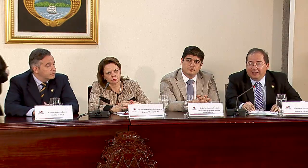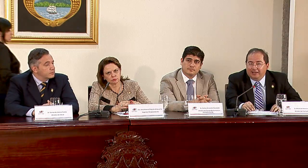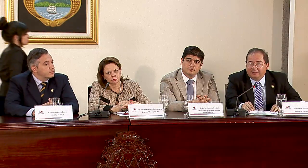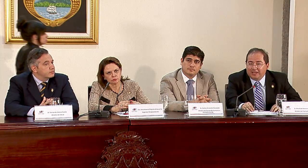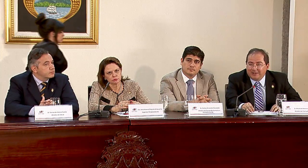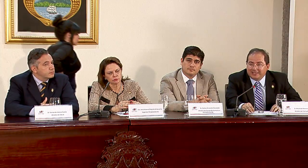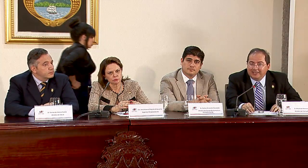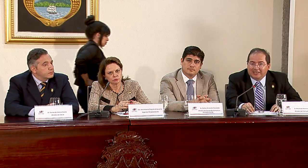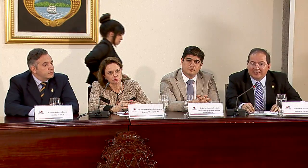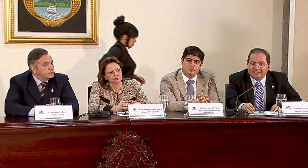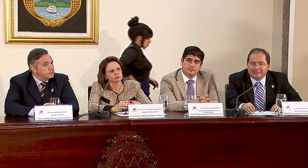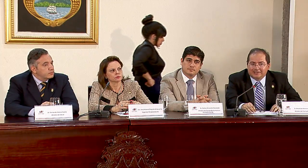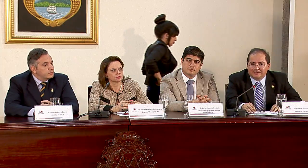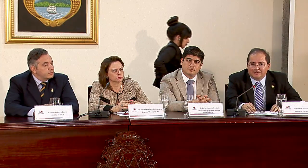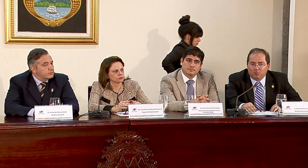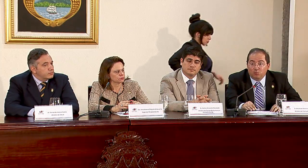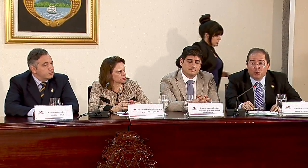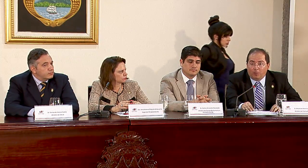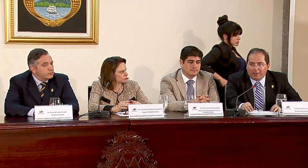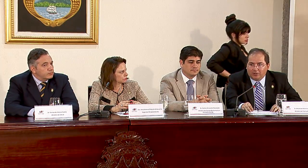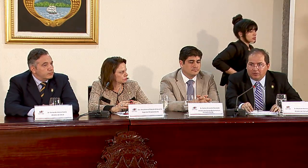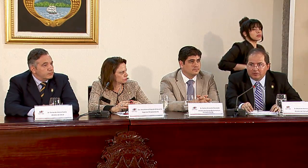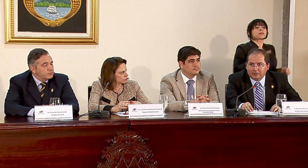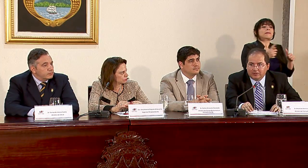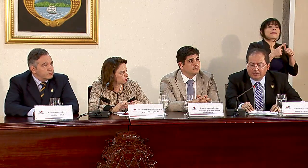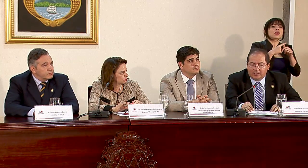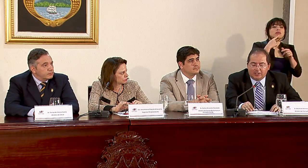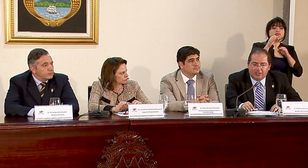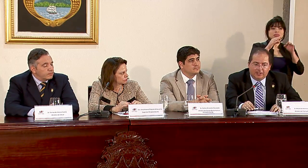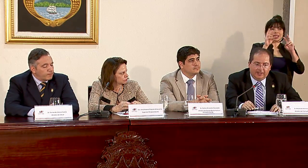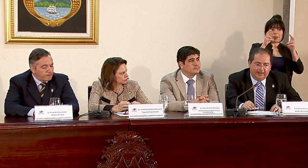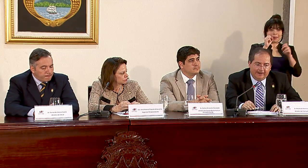el tema de Salitre es muy complejo,